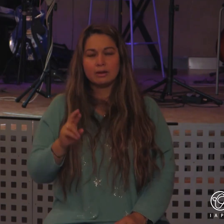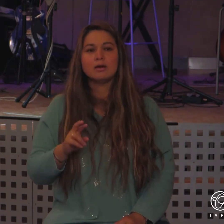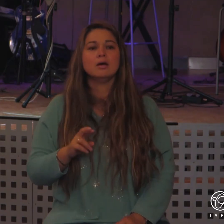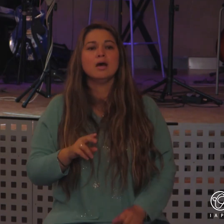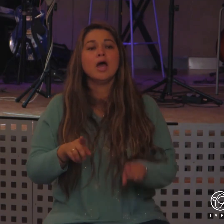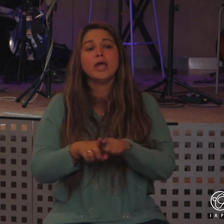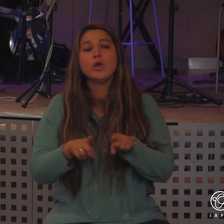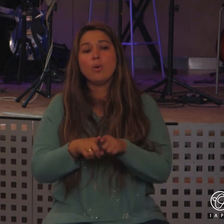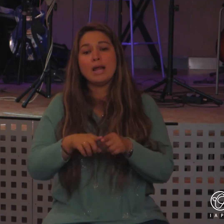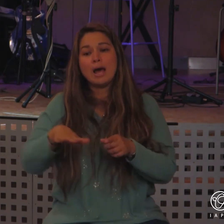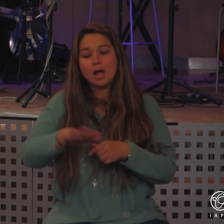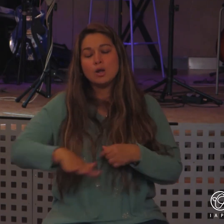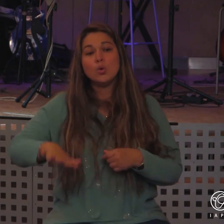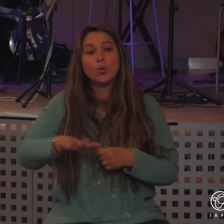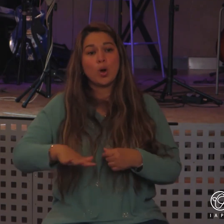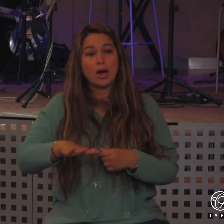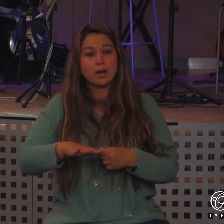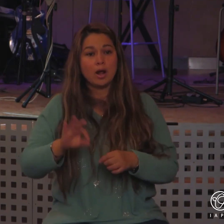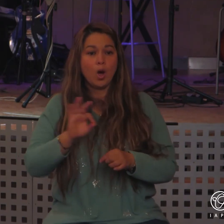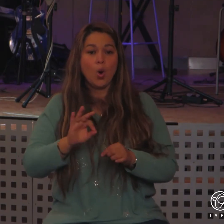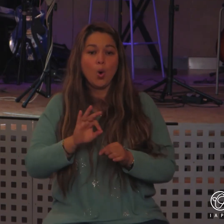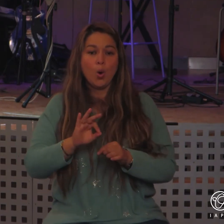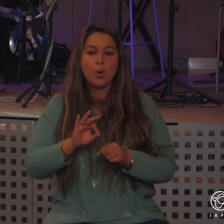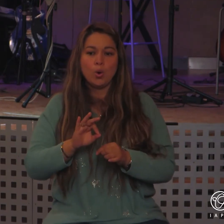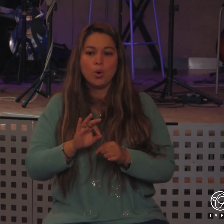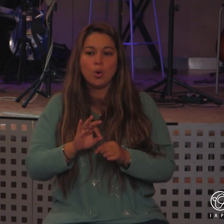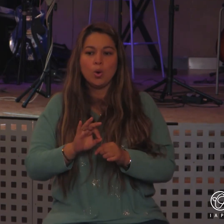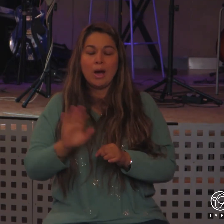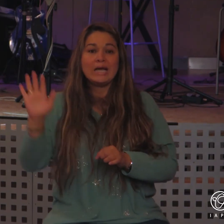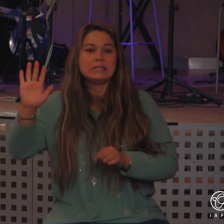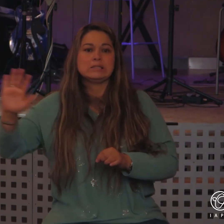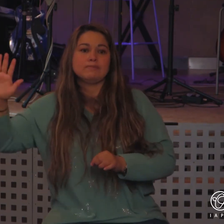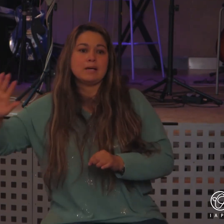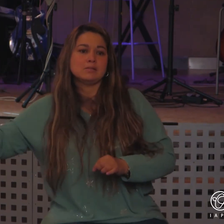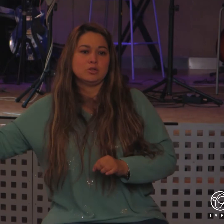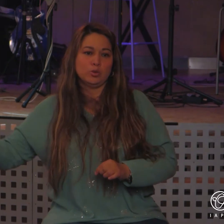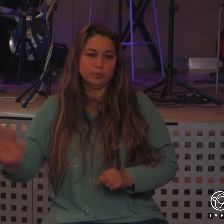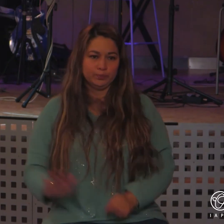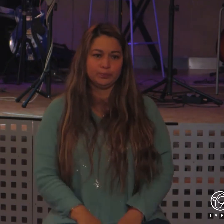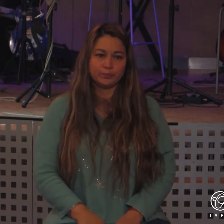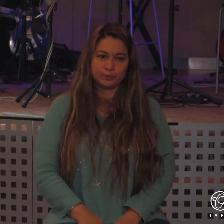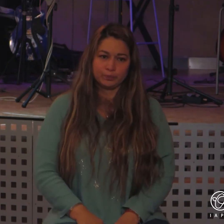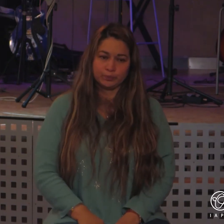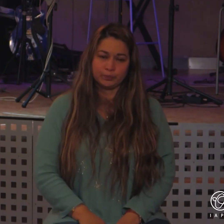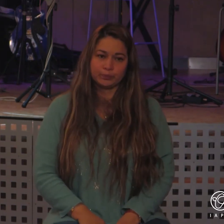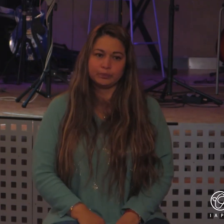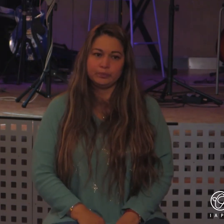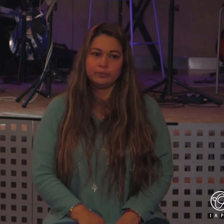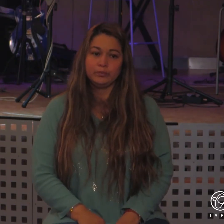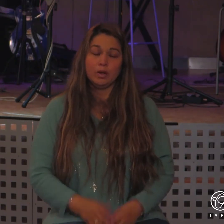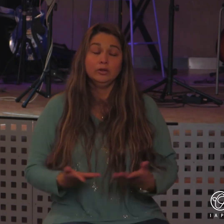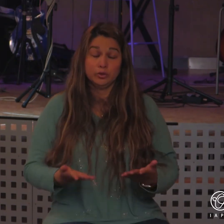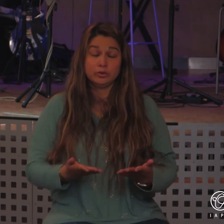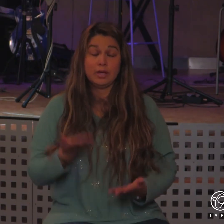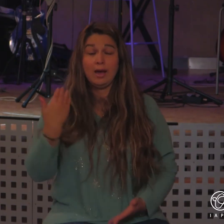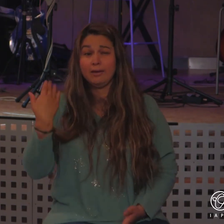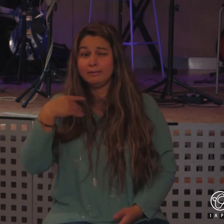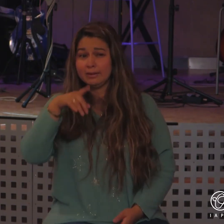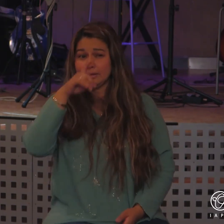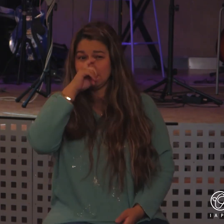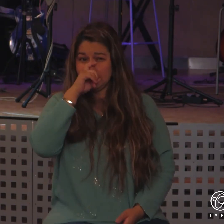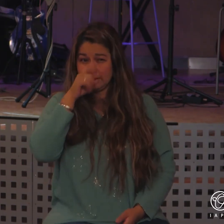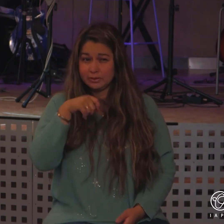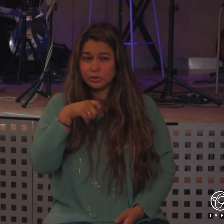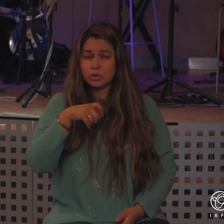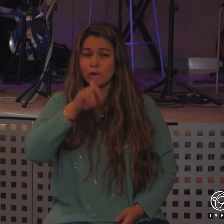las águilas, que son territoriales, son protectoras, he dicho también,